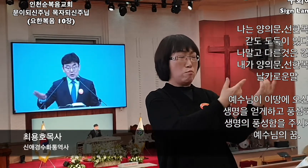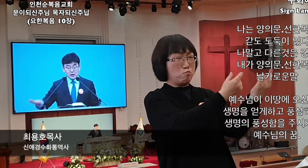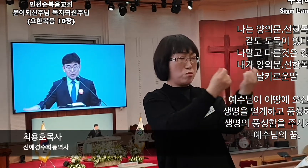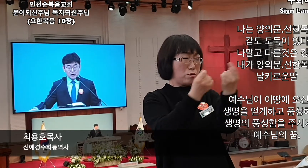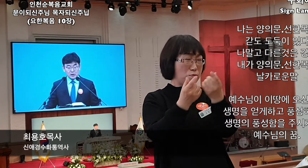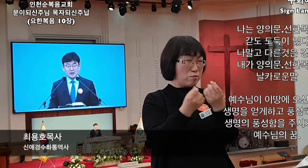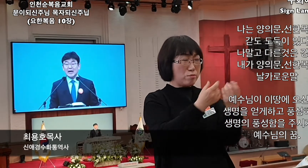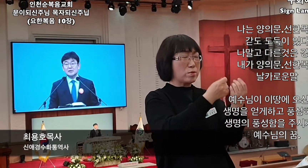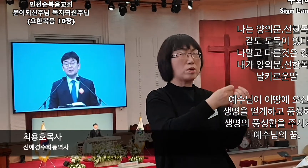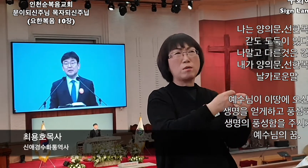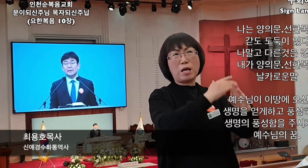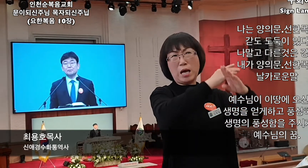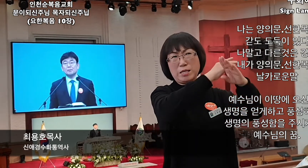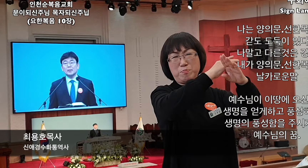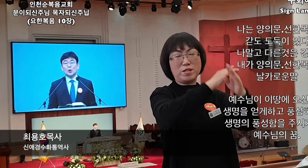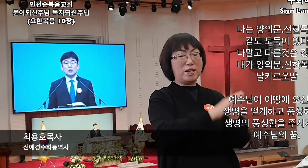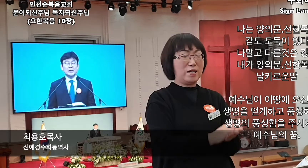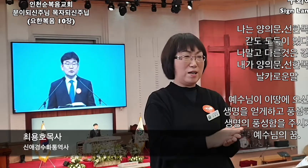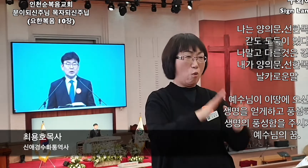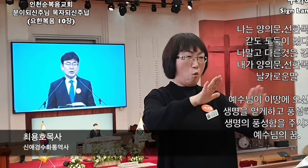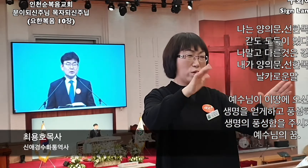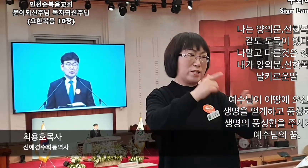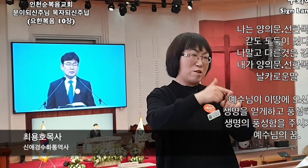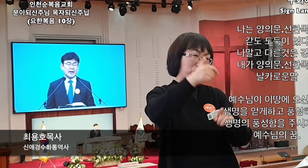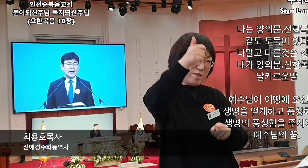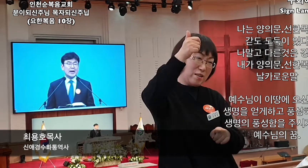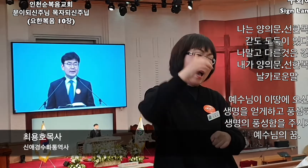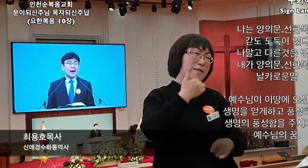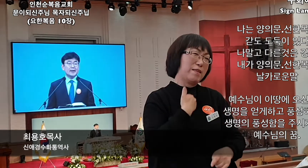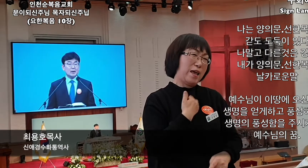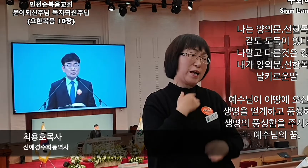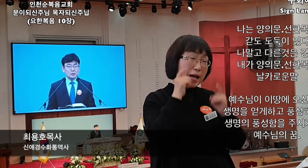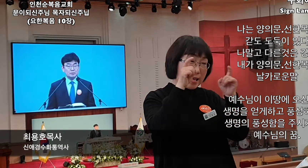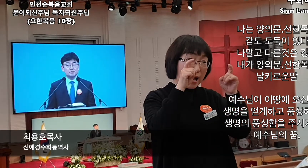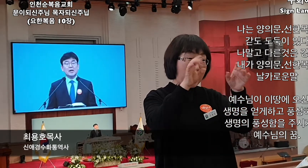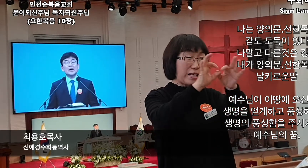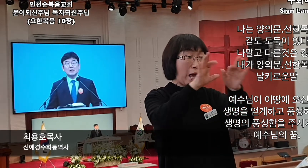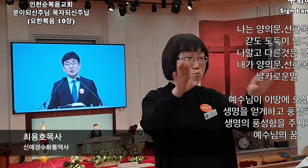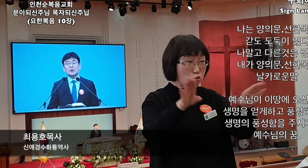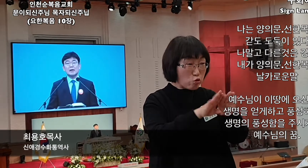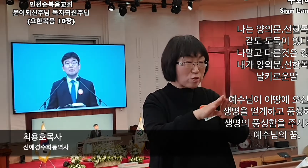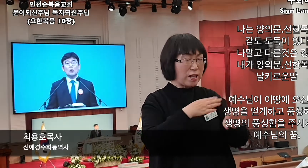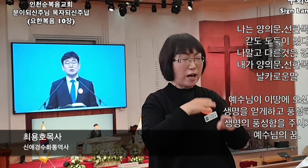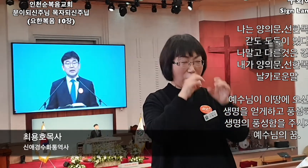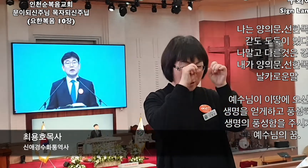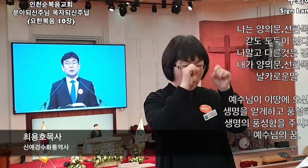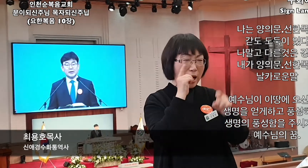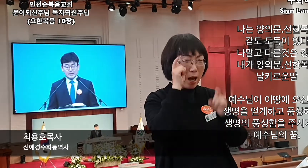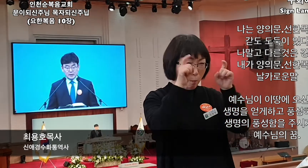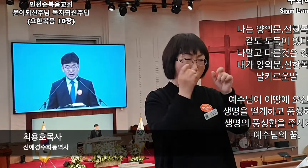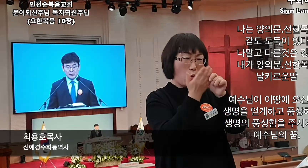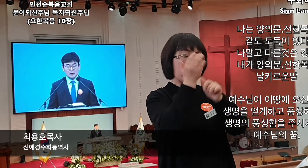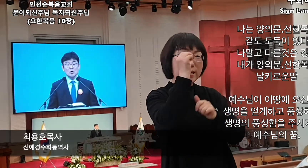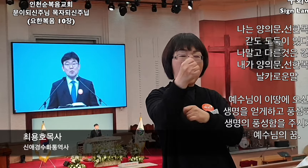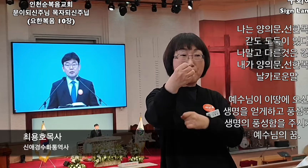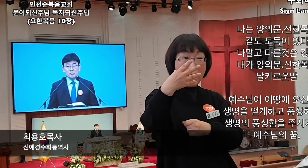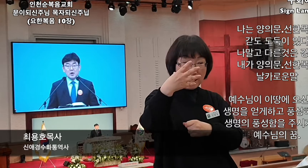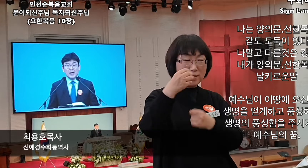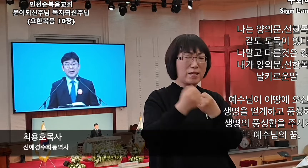말로 지워지지 않습니다. 오늘 예수님께서 내가 양의 문, 내가 선한 목자라고 얘기했을